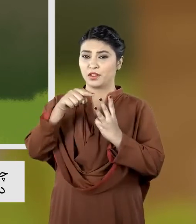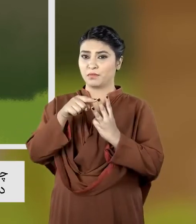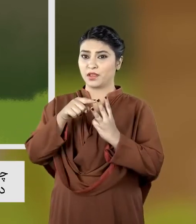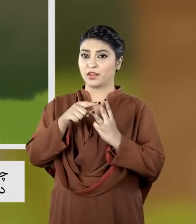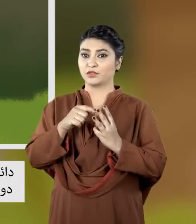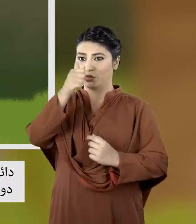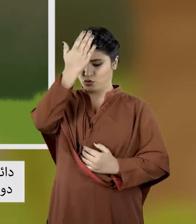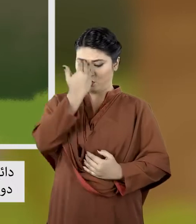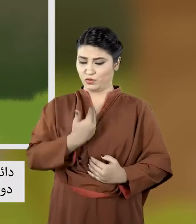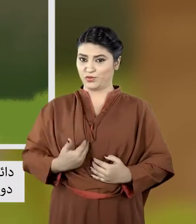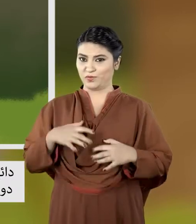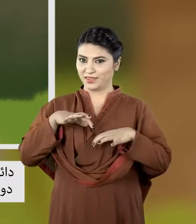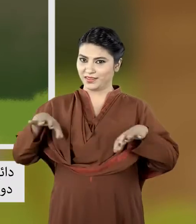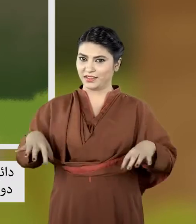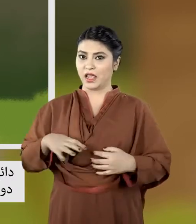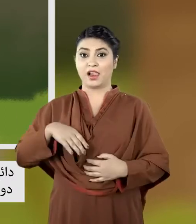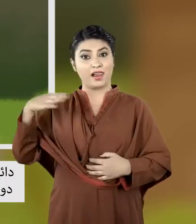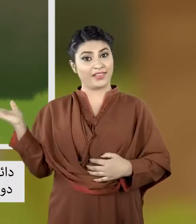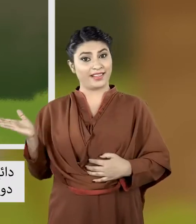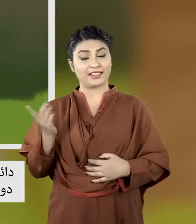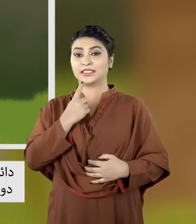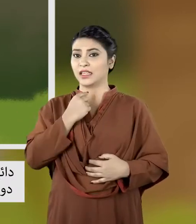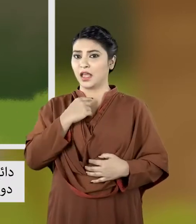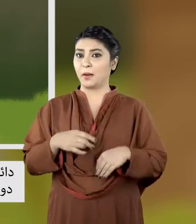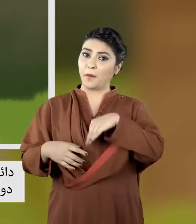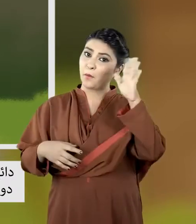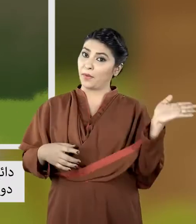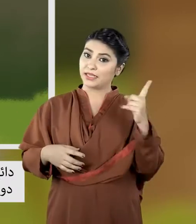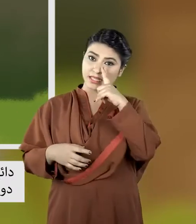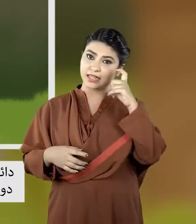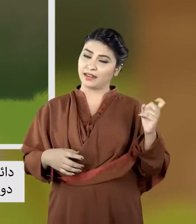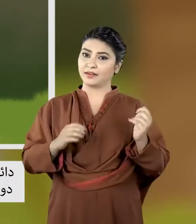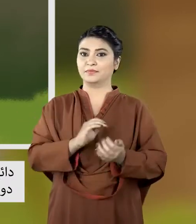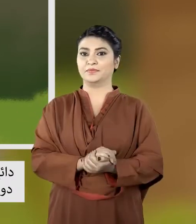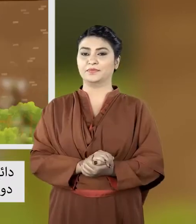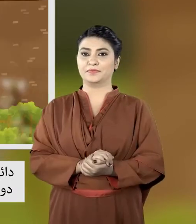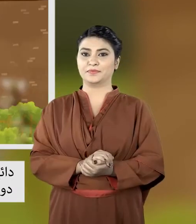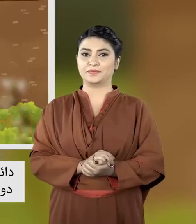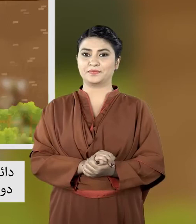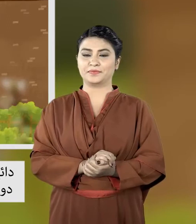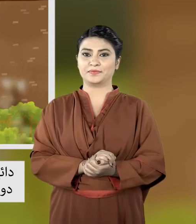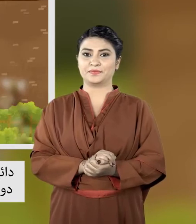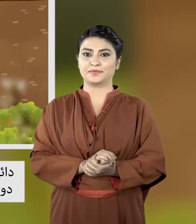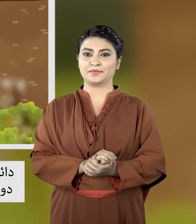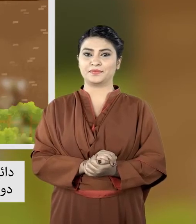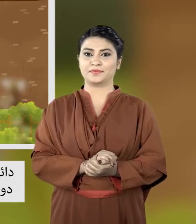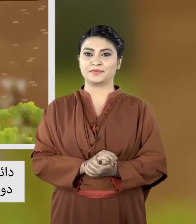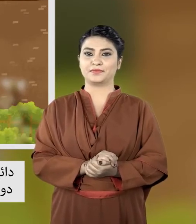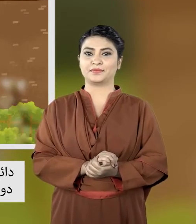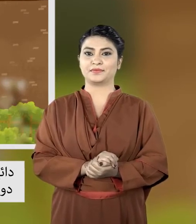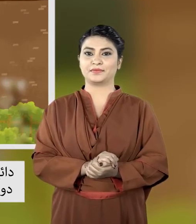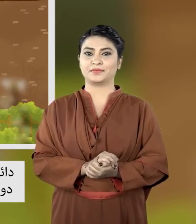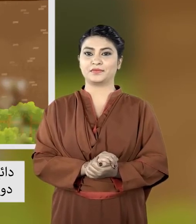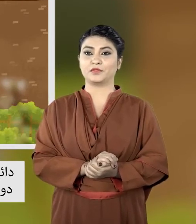ہوا تھا، دائیں طرف سے سرخ اور بائیں طرف سے نیلا۔ وہ 2 مکانوں کے درمیانی راستے